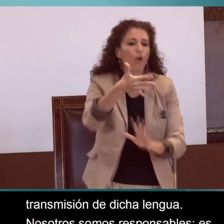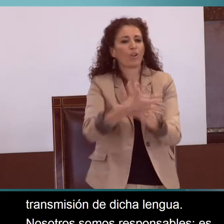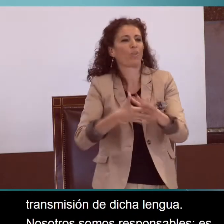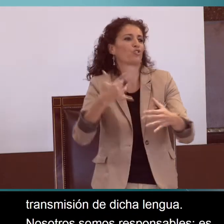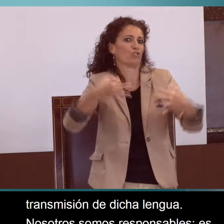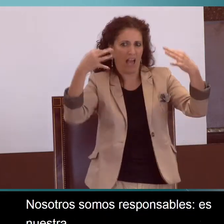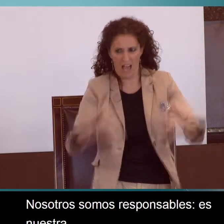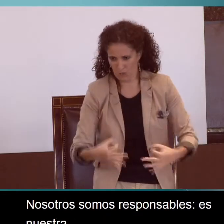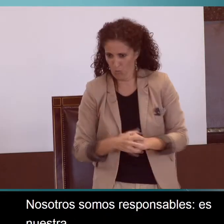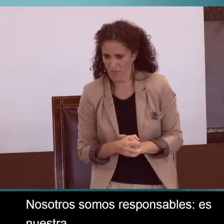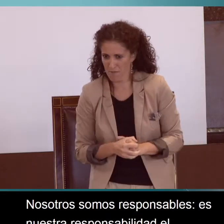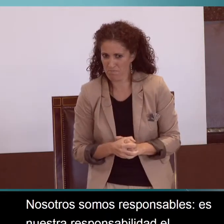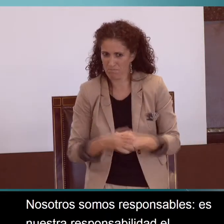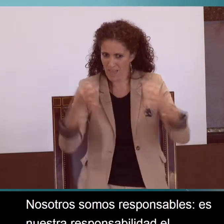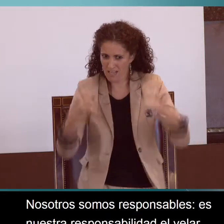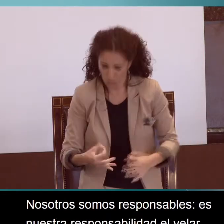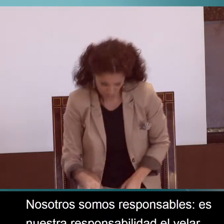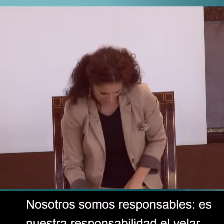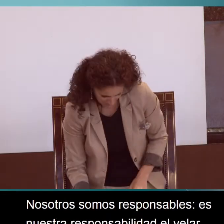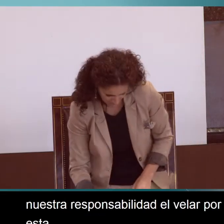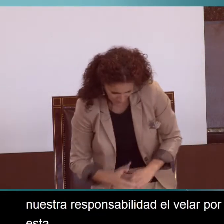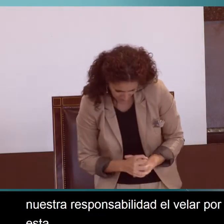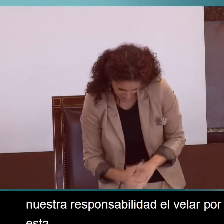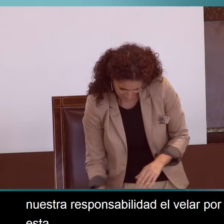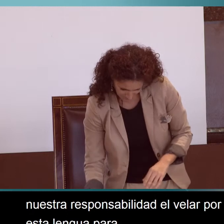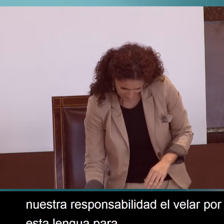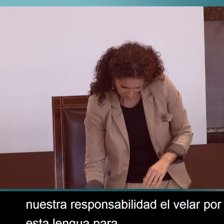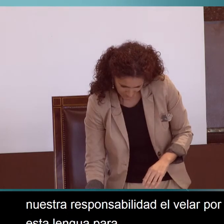transmisión y darle un futuro asegurado a estos niños.